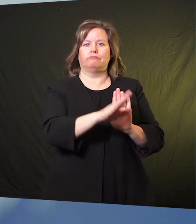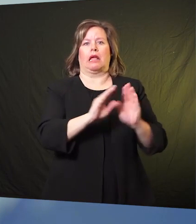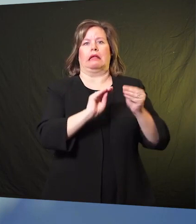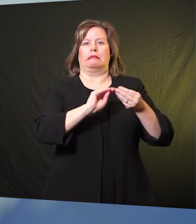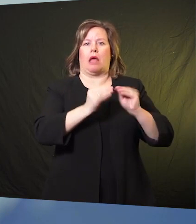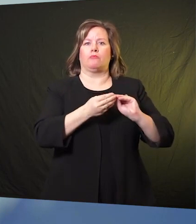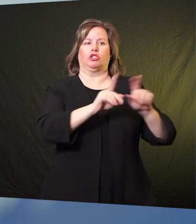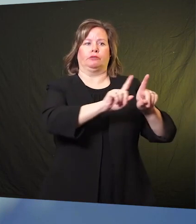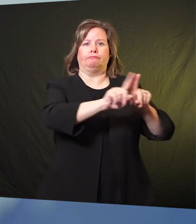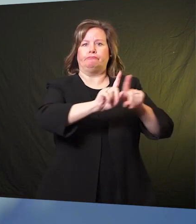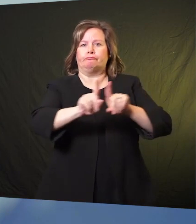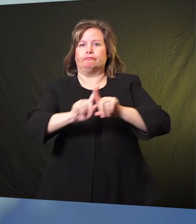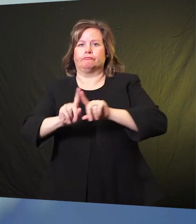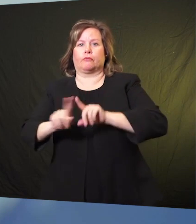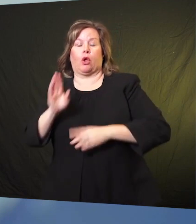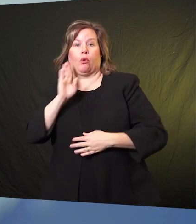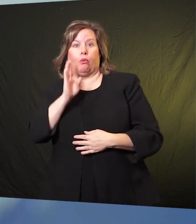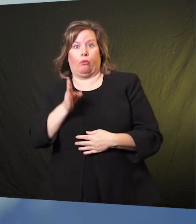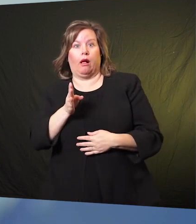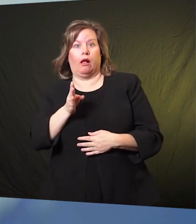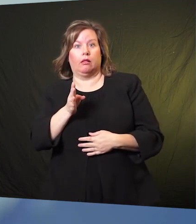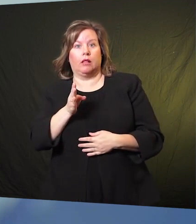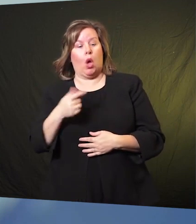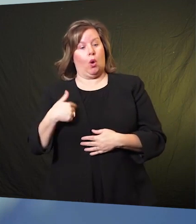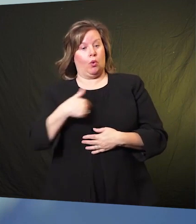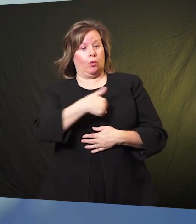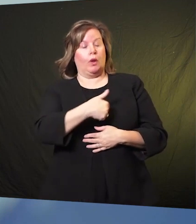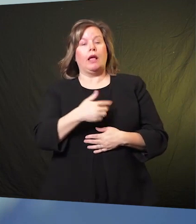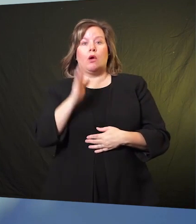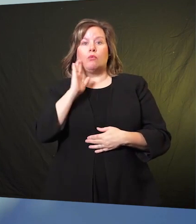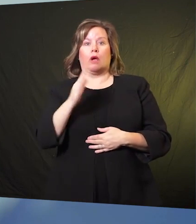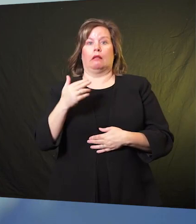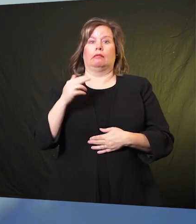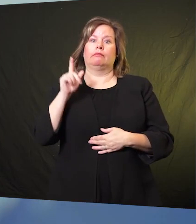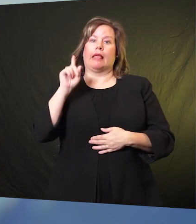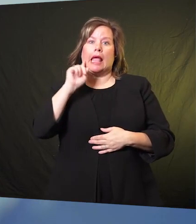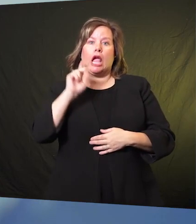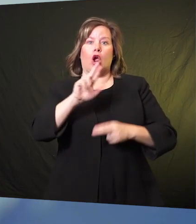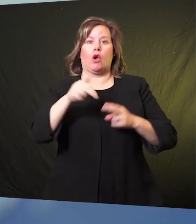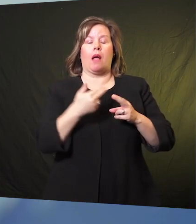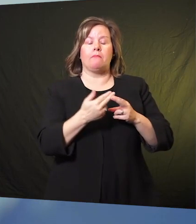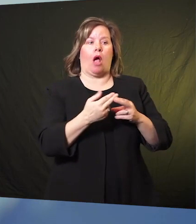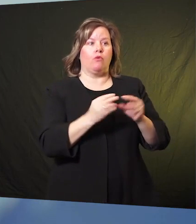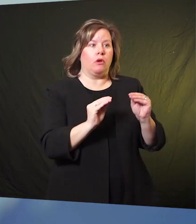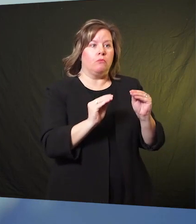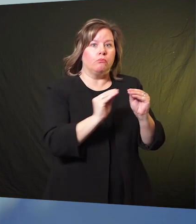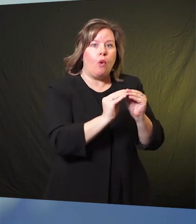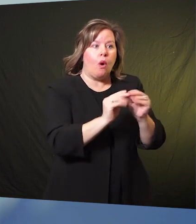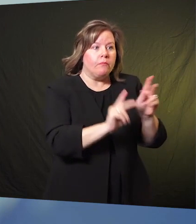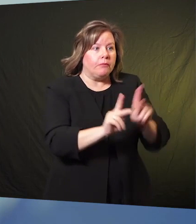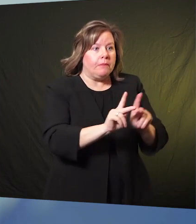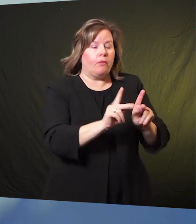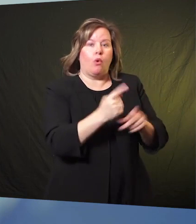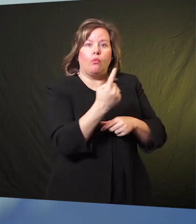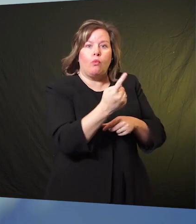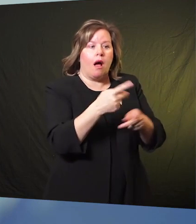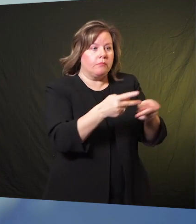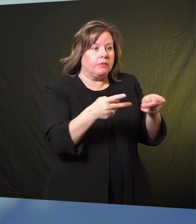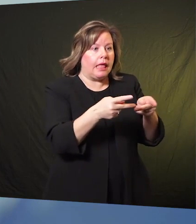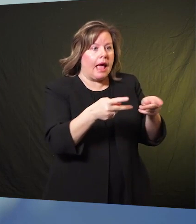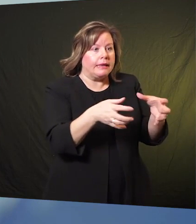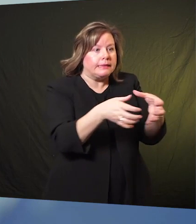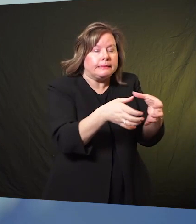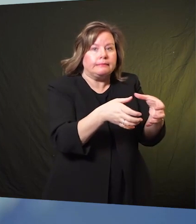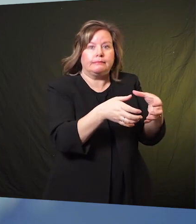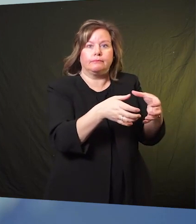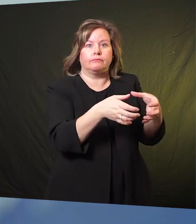de un número de d variables y debemos esperar que vamos a escuchar acerca del pequeño grupo de brotes y